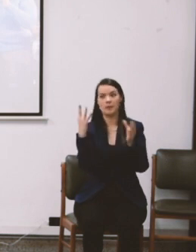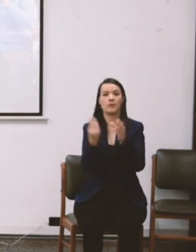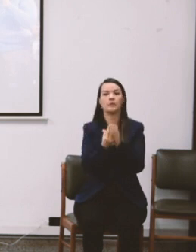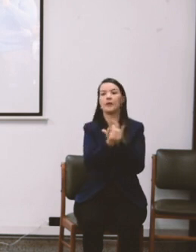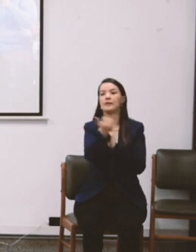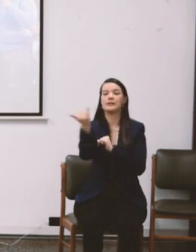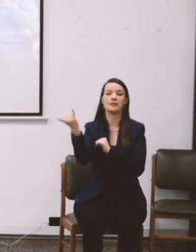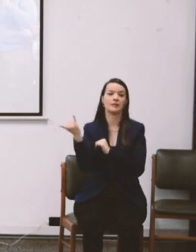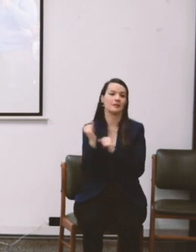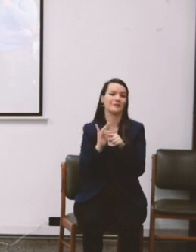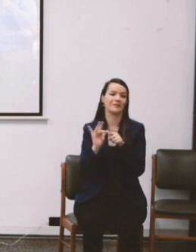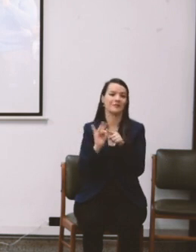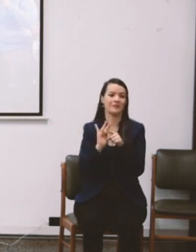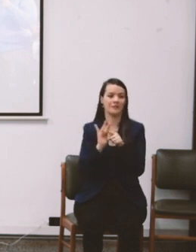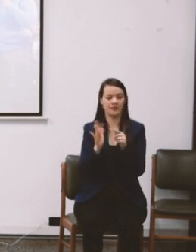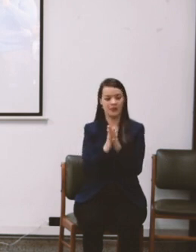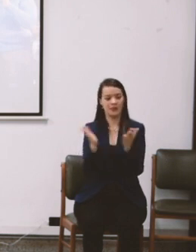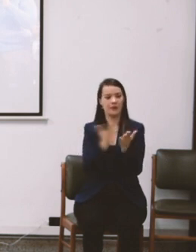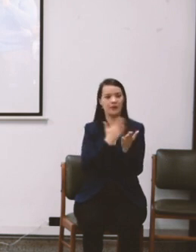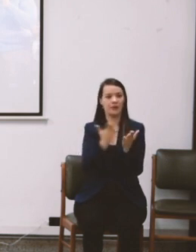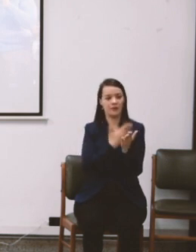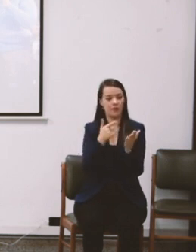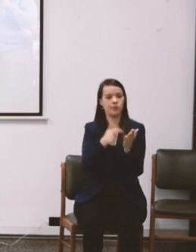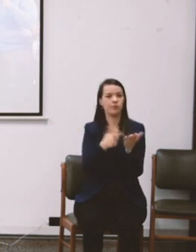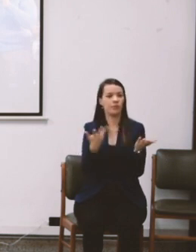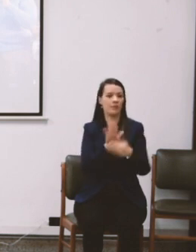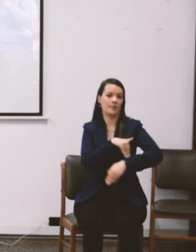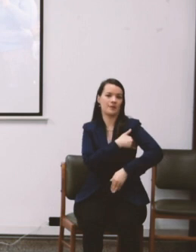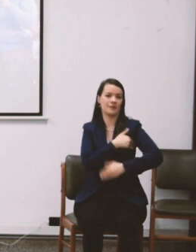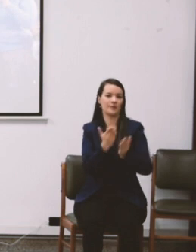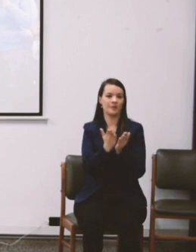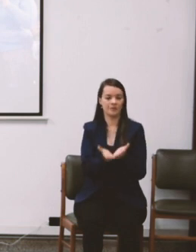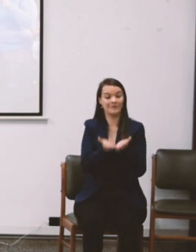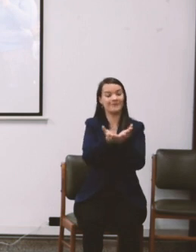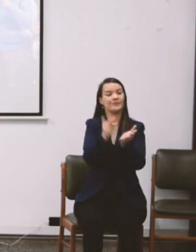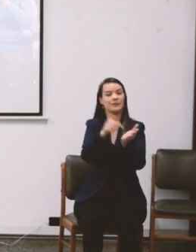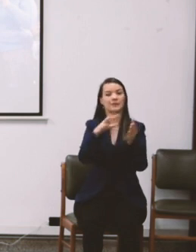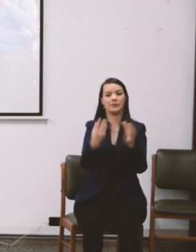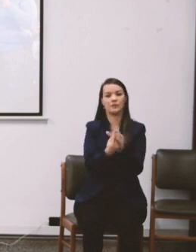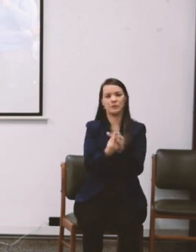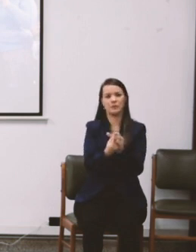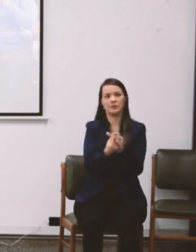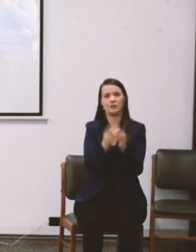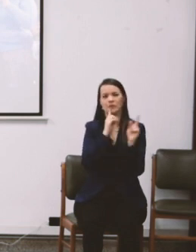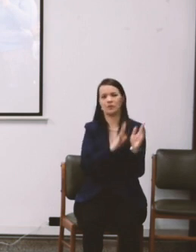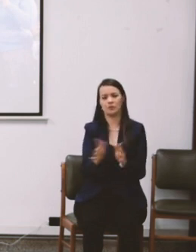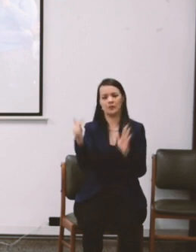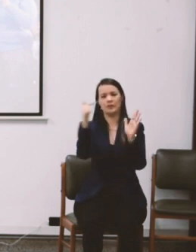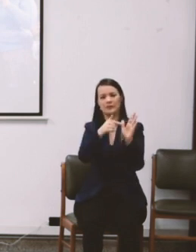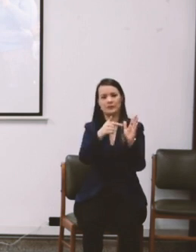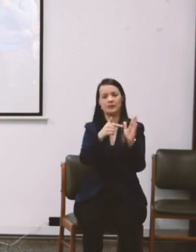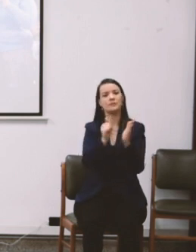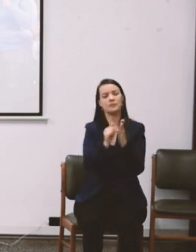aparece en los manuales del ministerio. Entonces yo creo que hay que revisar un poco